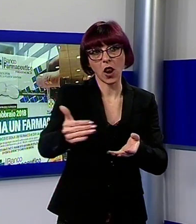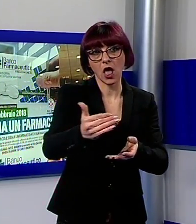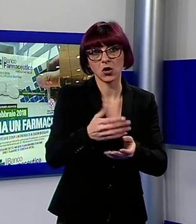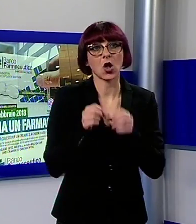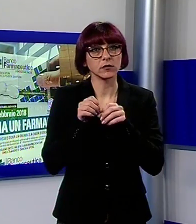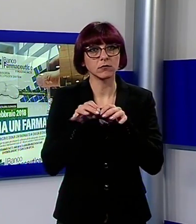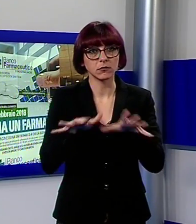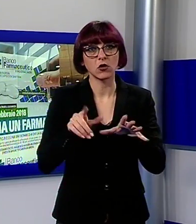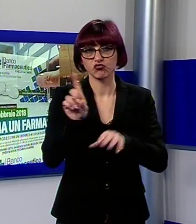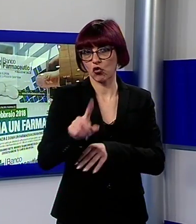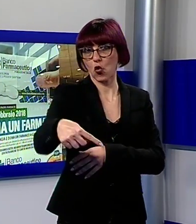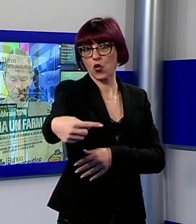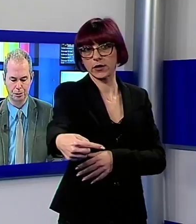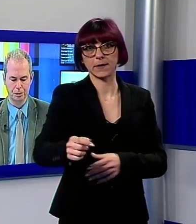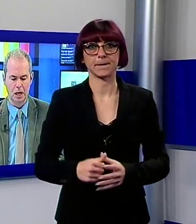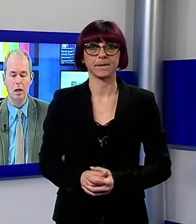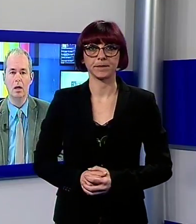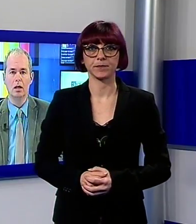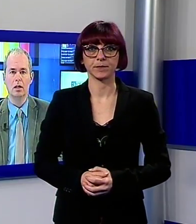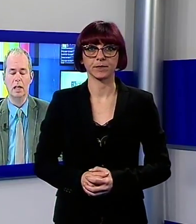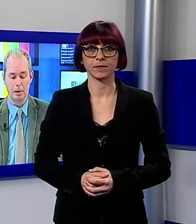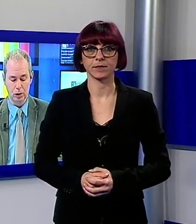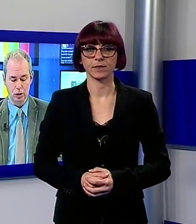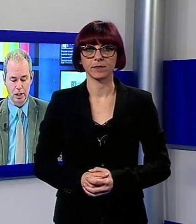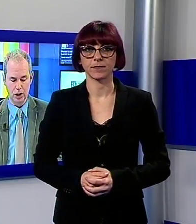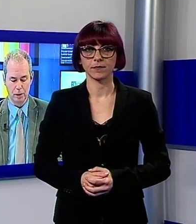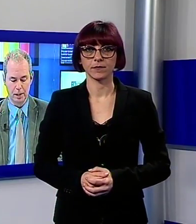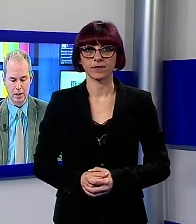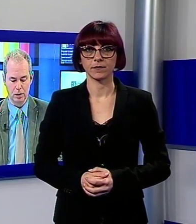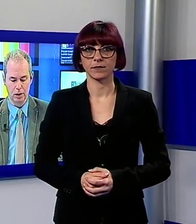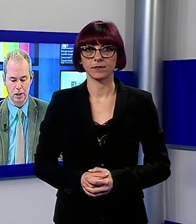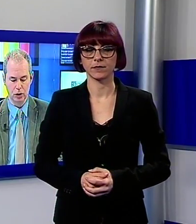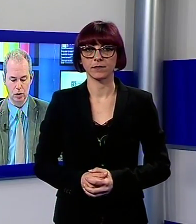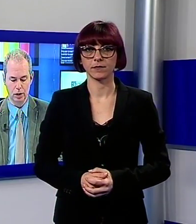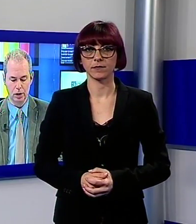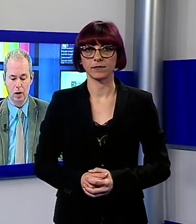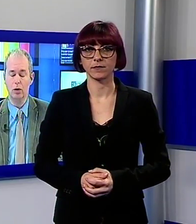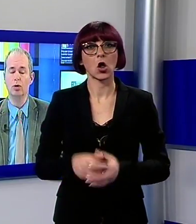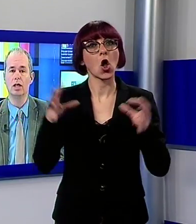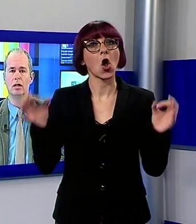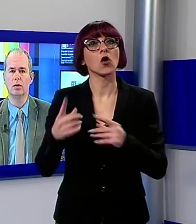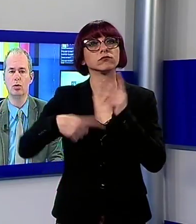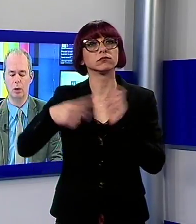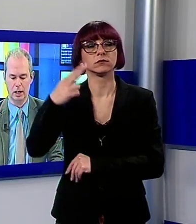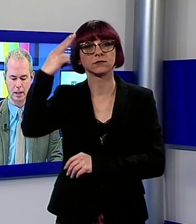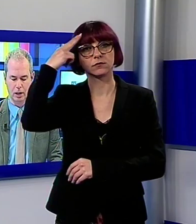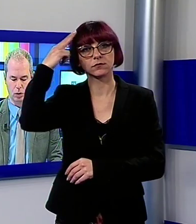resi noti nei prossimi giorni. Nell'ambito delle celebrazioni del Giorno del Ricordo si è tenuto al Real